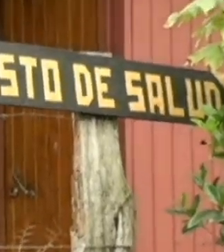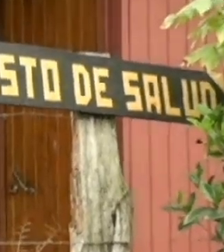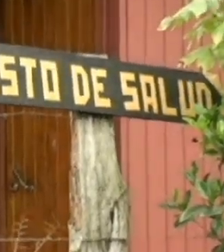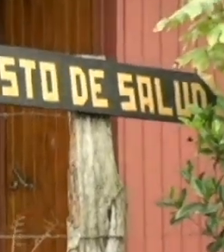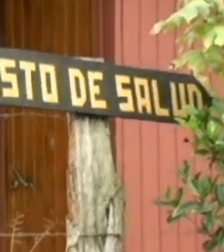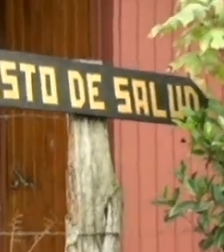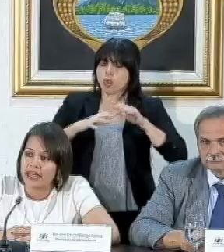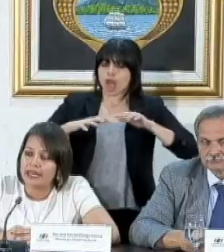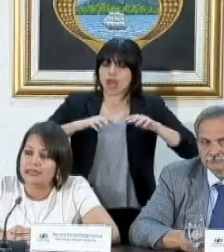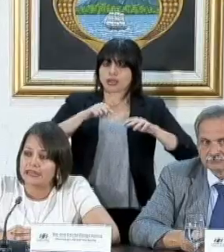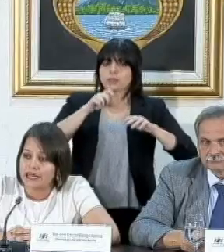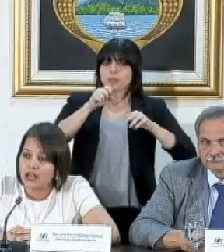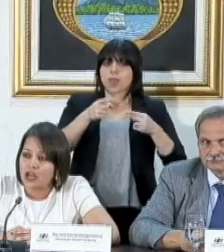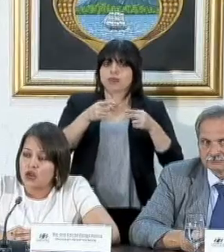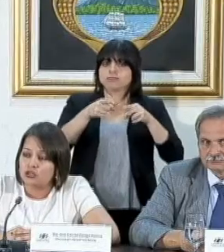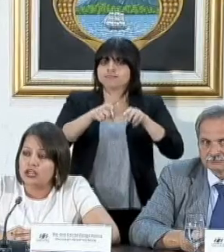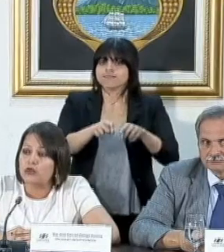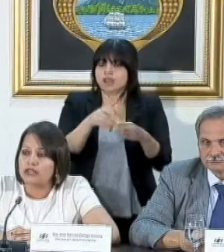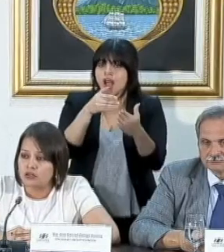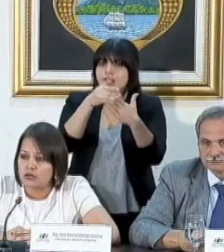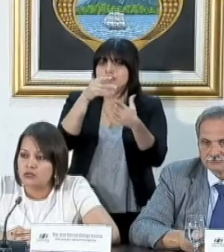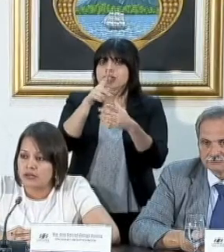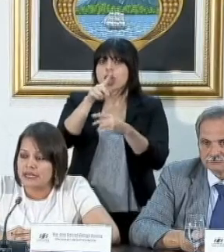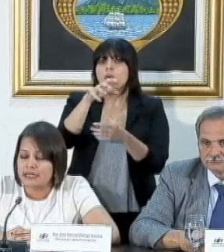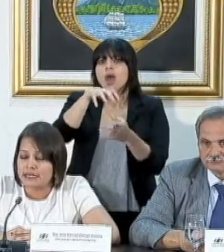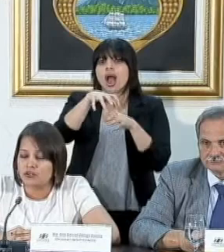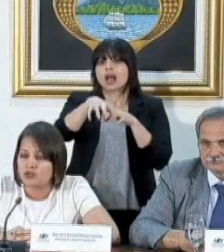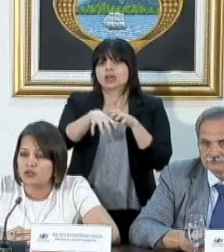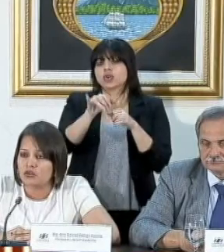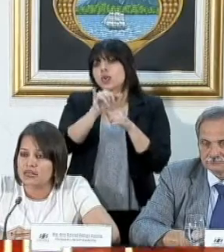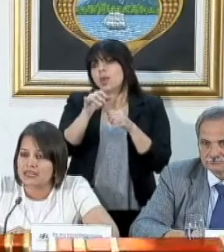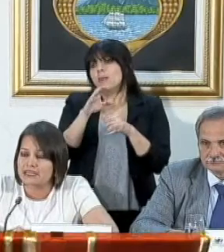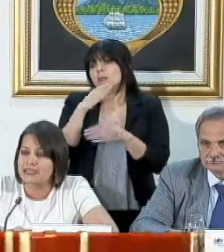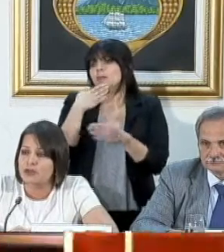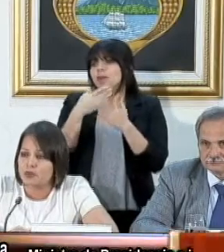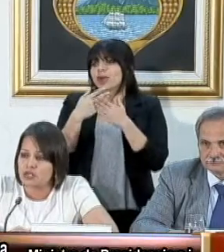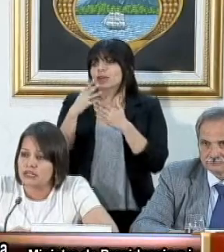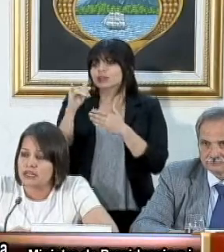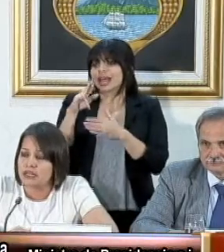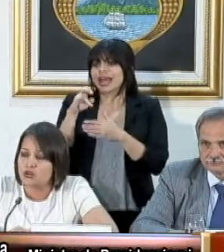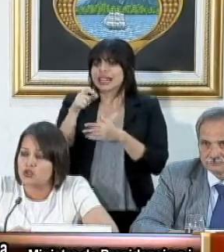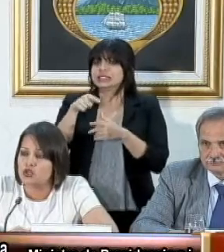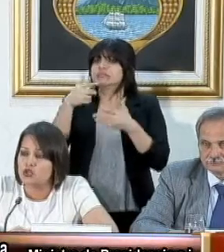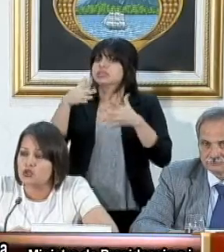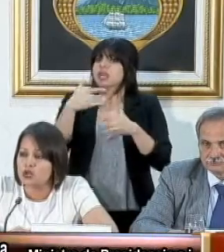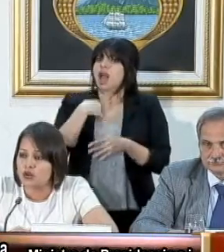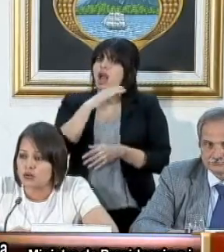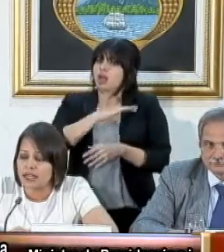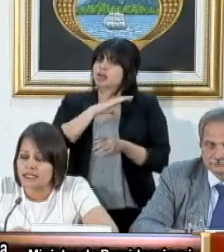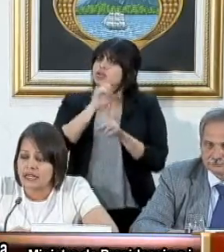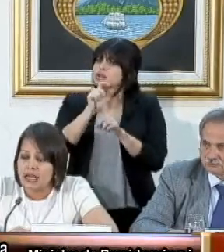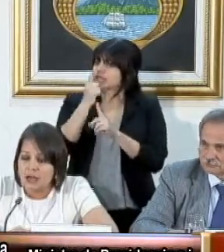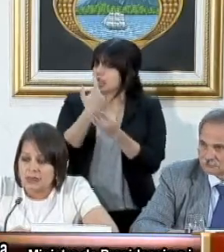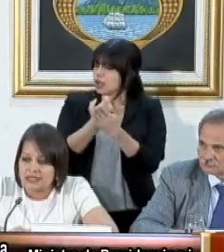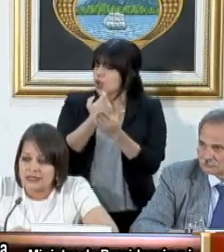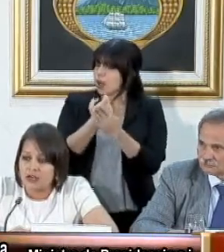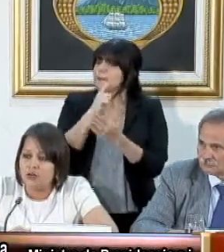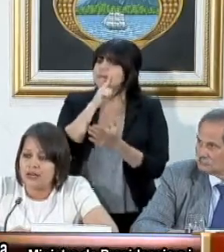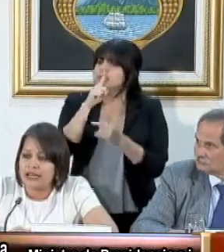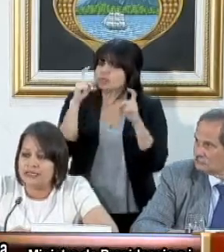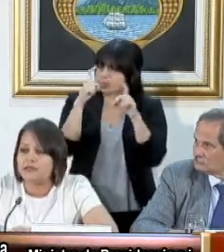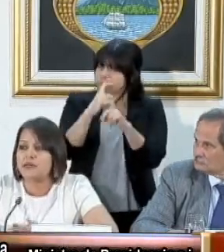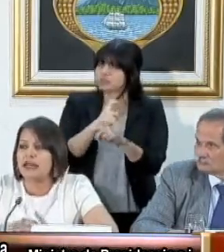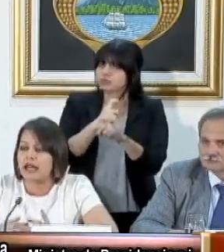genere alguna acción que pueda atentar contra un cantón como es el Cantón de Buenos Aires, que ya de por sí tiene condiciones socioeconómicas